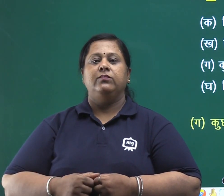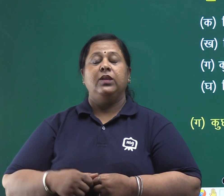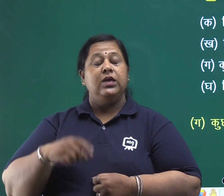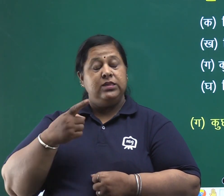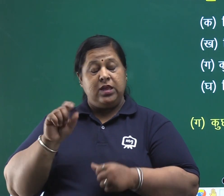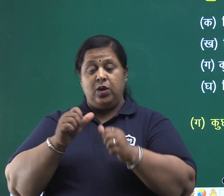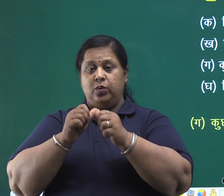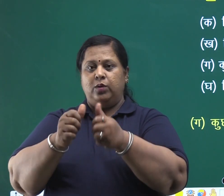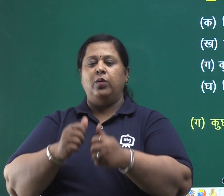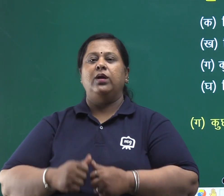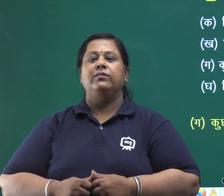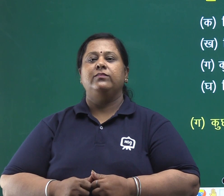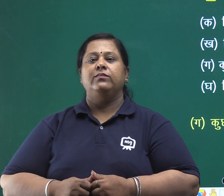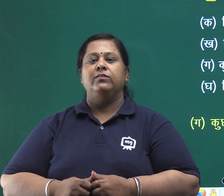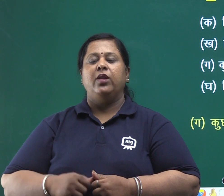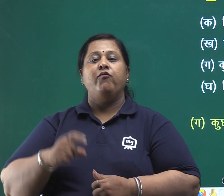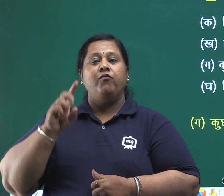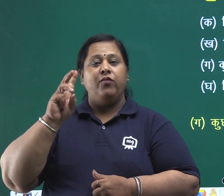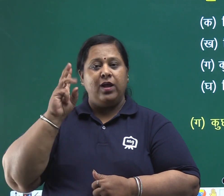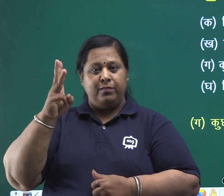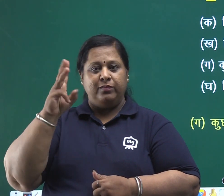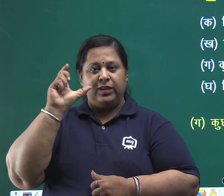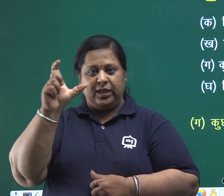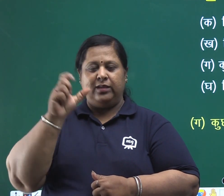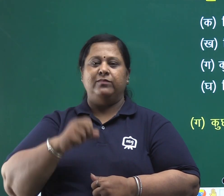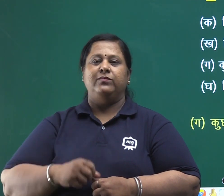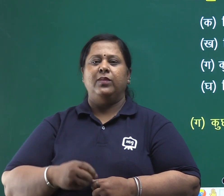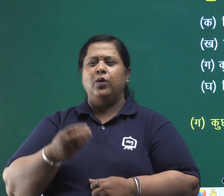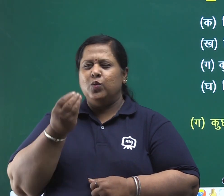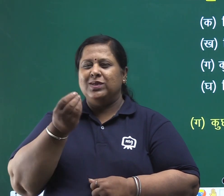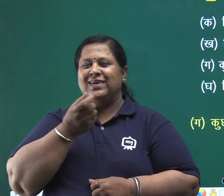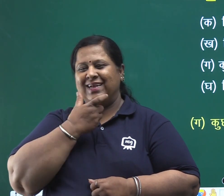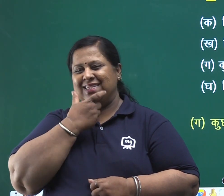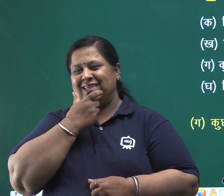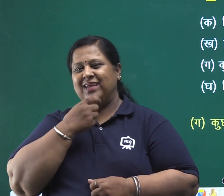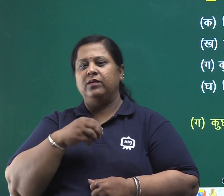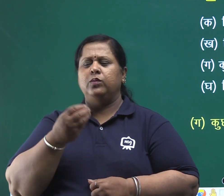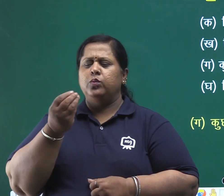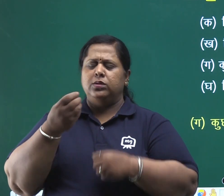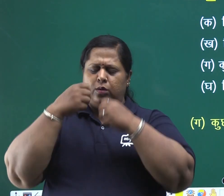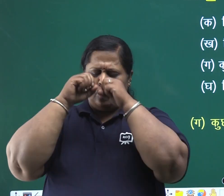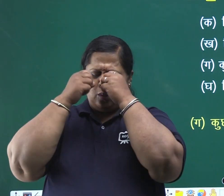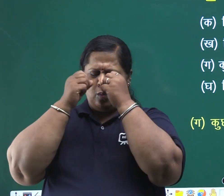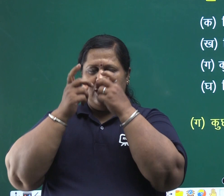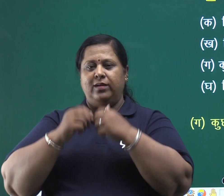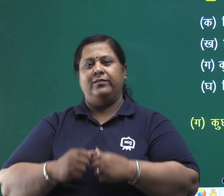सही उत्तर होगा विकल्प 3, कुछ हंसकर कुछ रोकर।